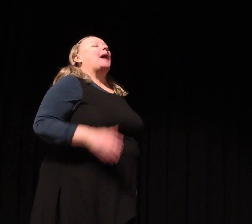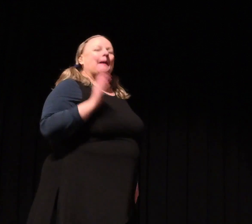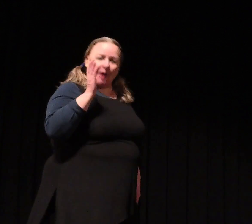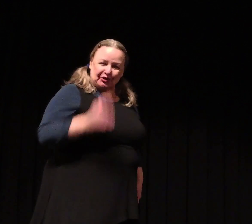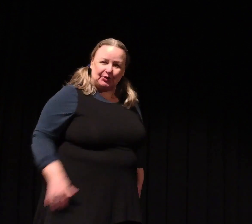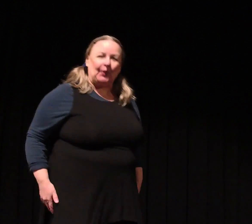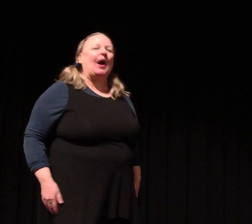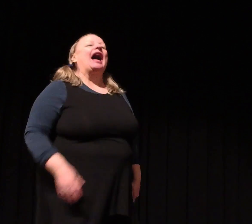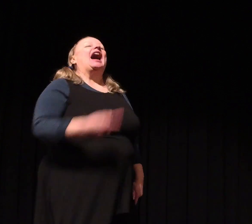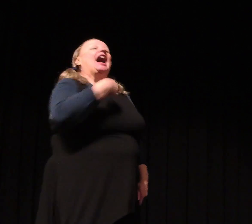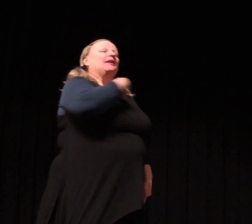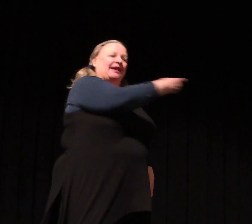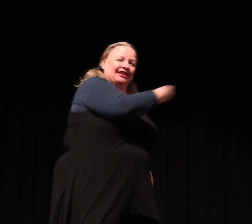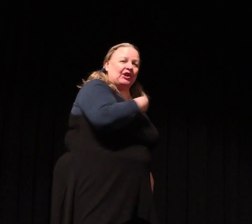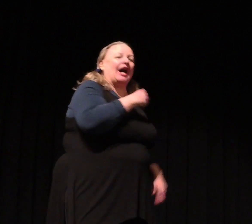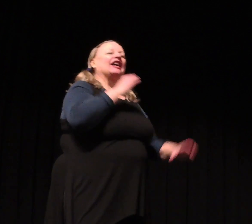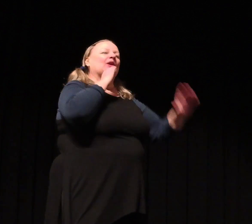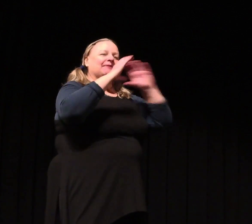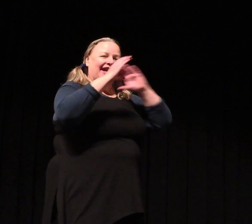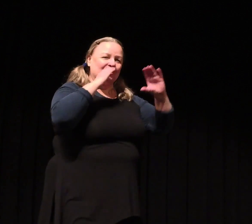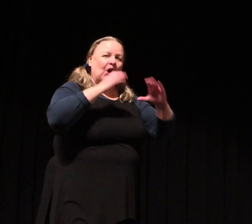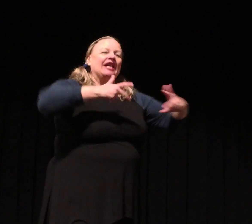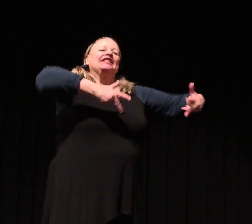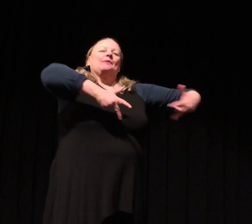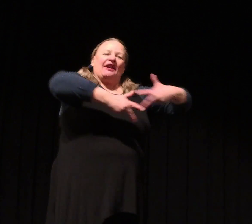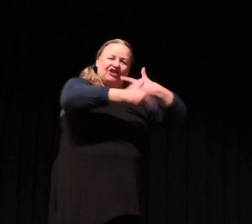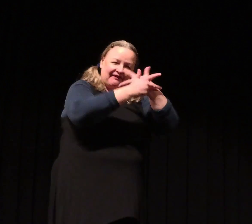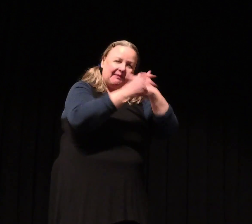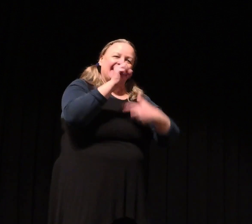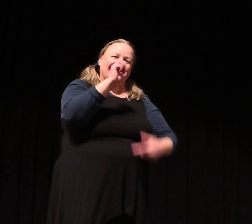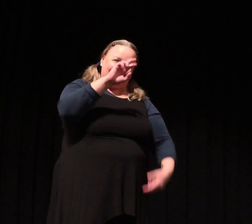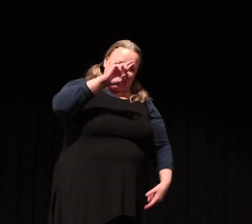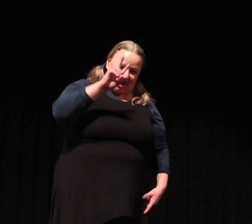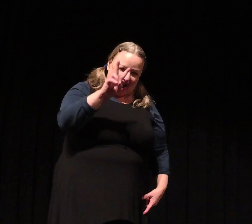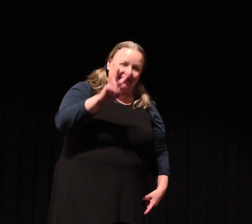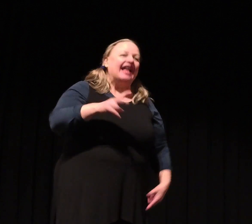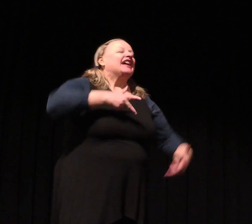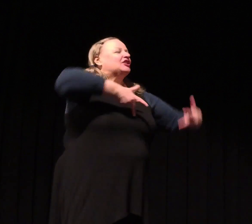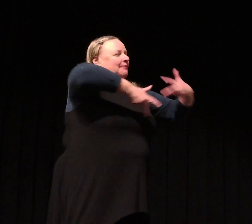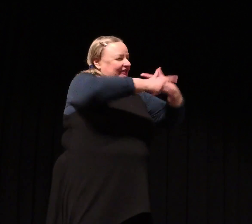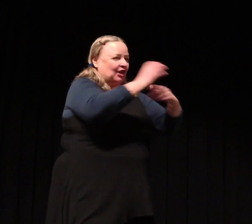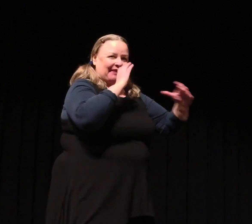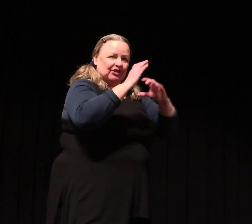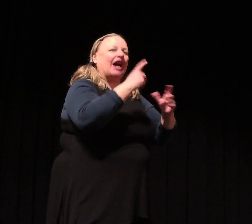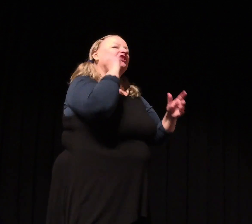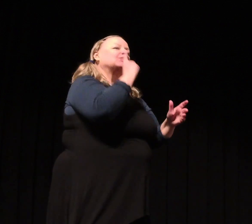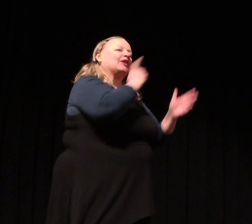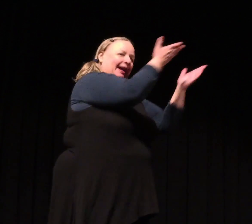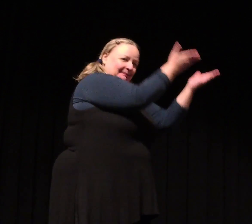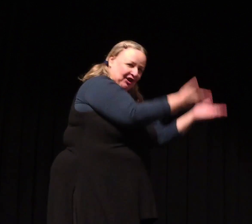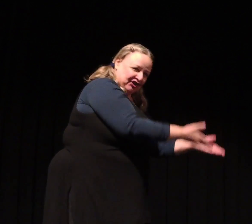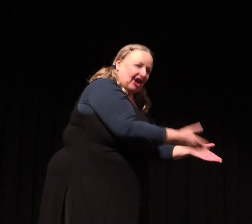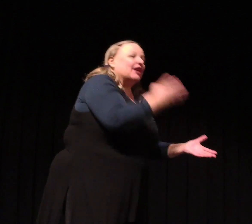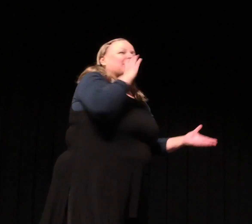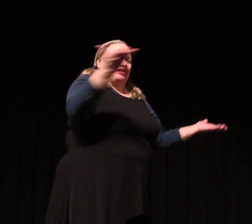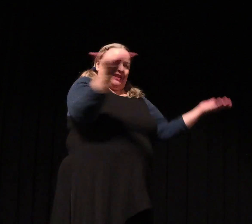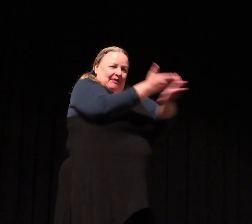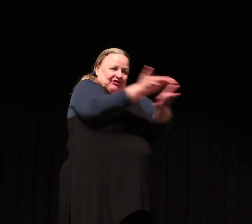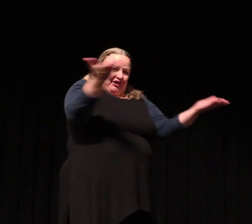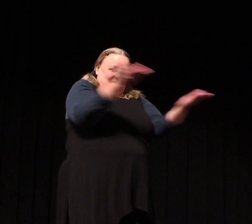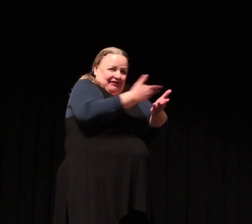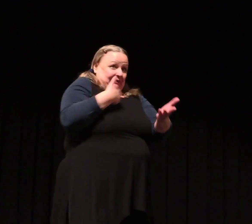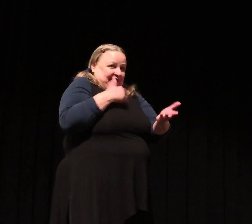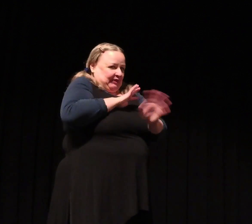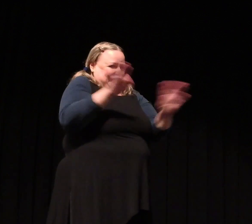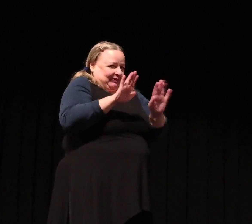8e sonnerie. Bonjour. Oui, vous avez rejoint le SRV Canada. Je prends en charge votre appel. Vous communiquez